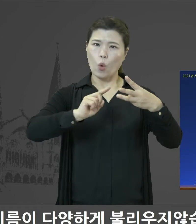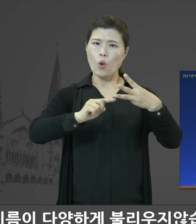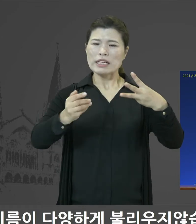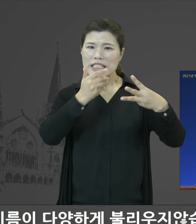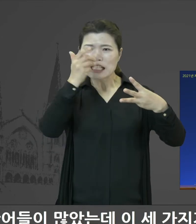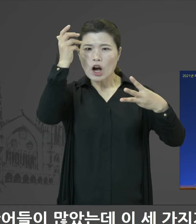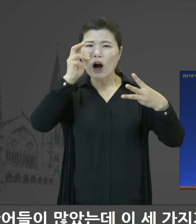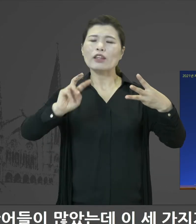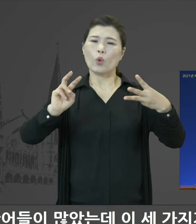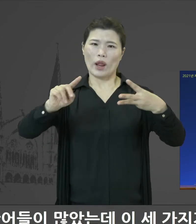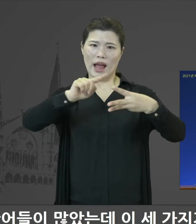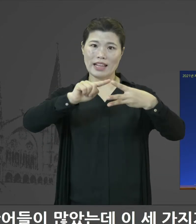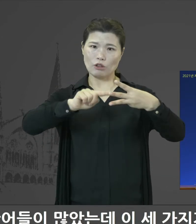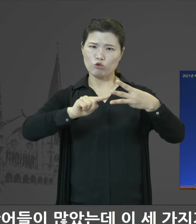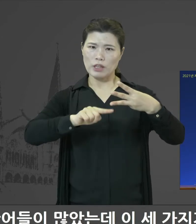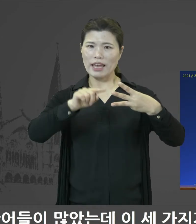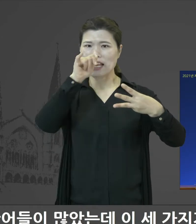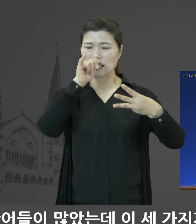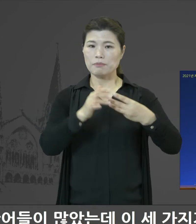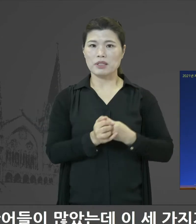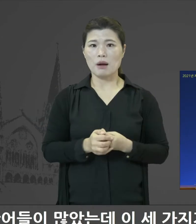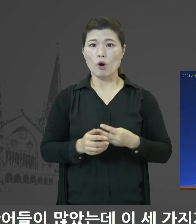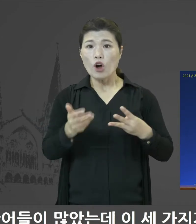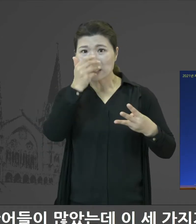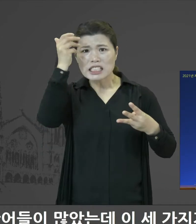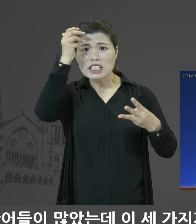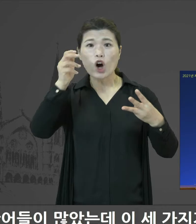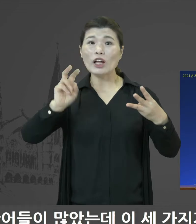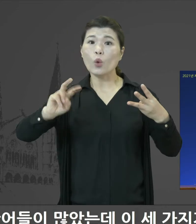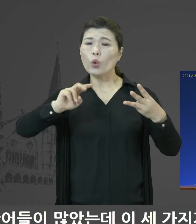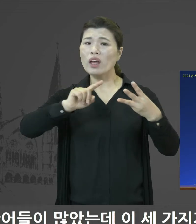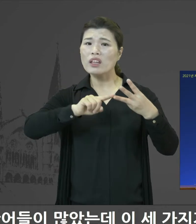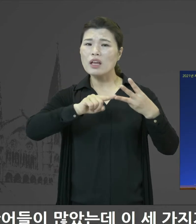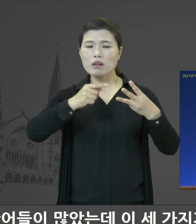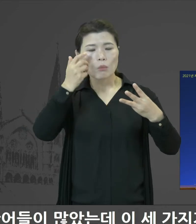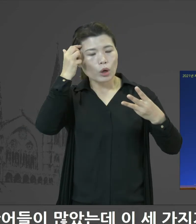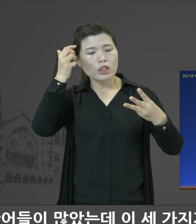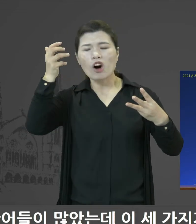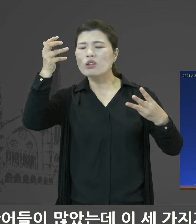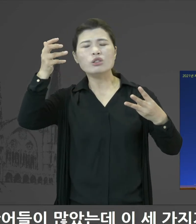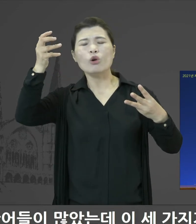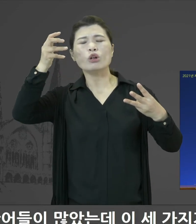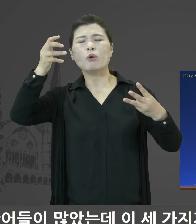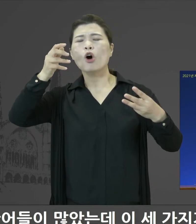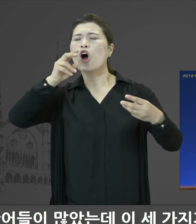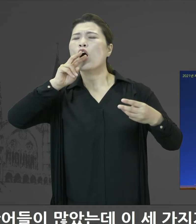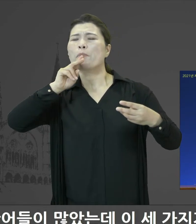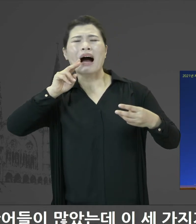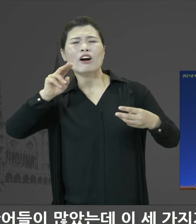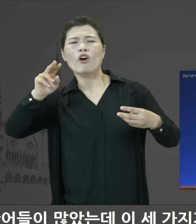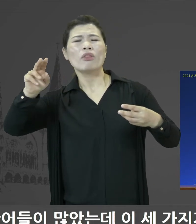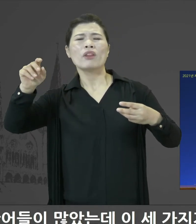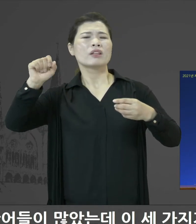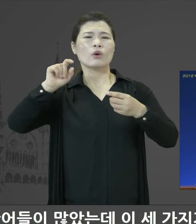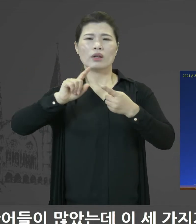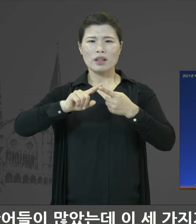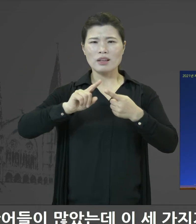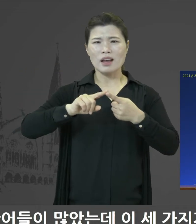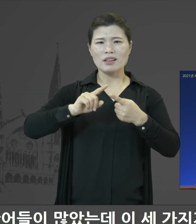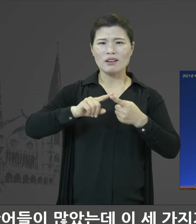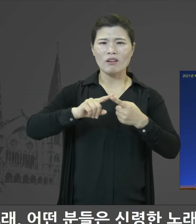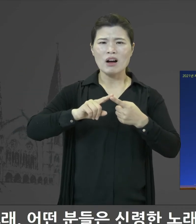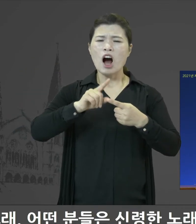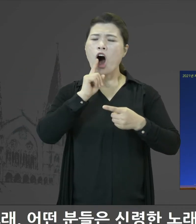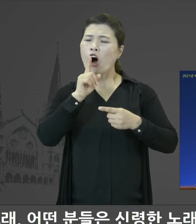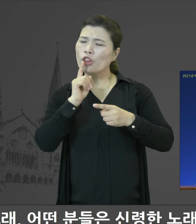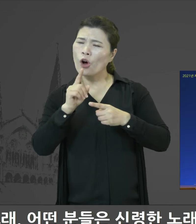이 신령한 노래를 가지고 무슨 영적으로 특별한 상태에 들어가서 방언 등과 같이 상대가 알아들을 수 없는